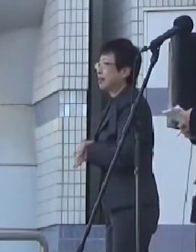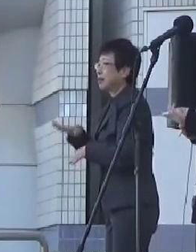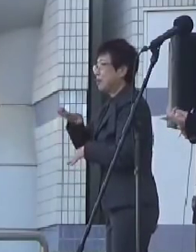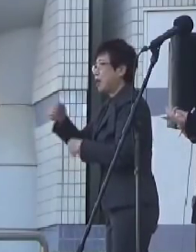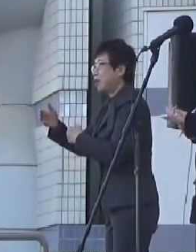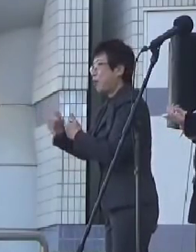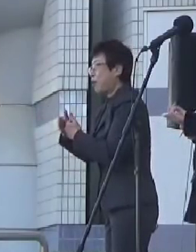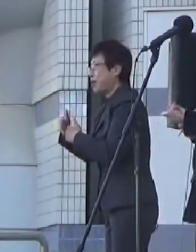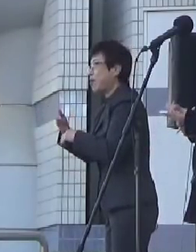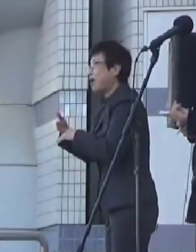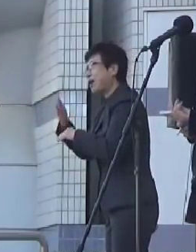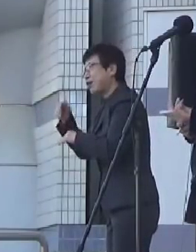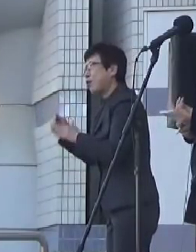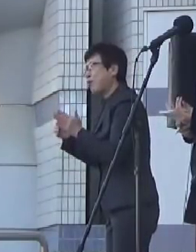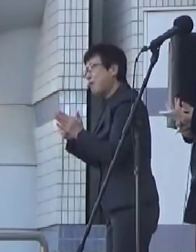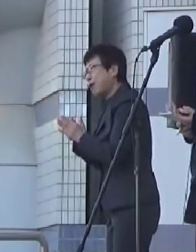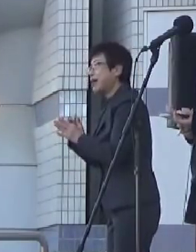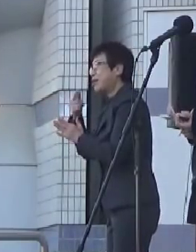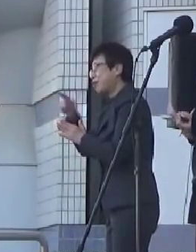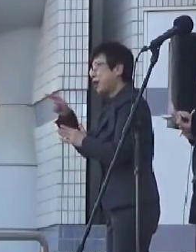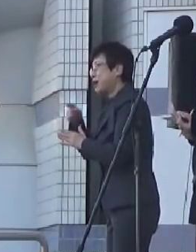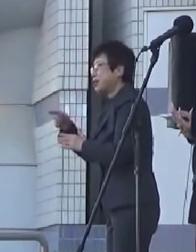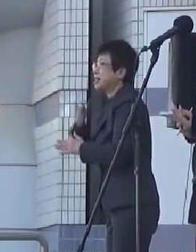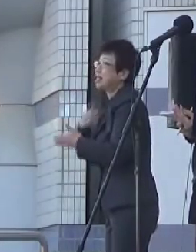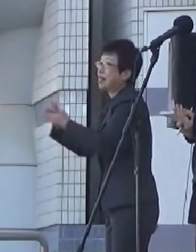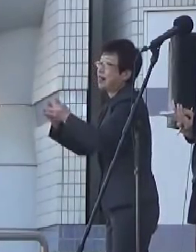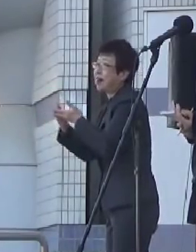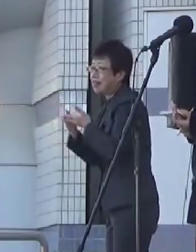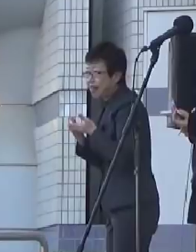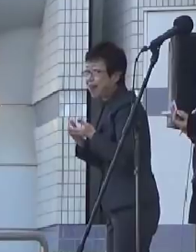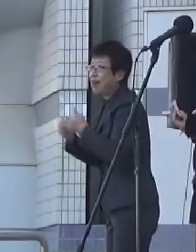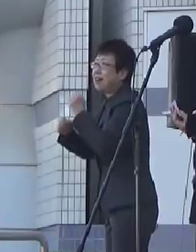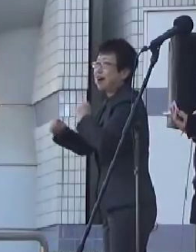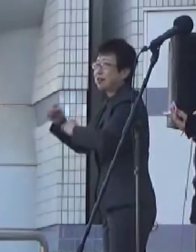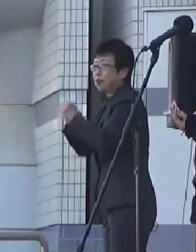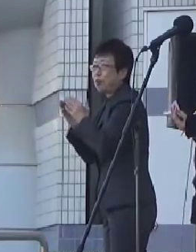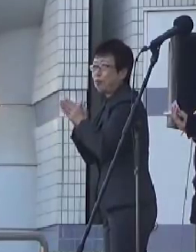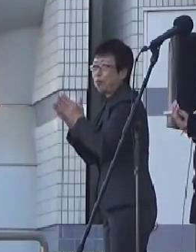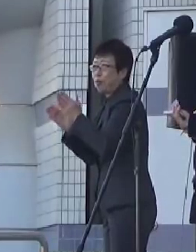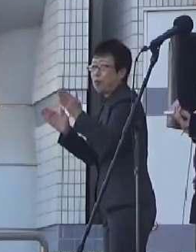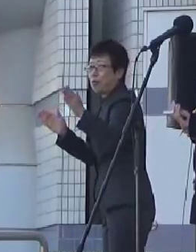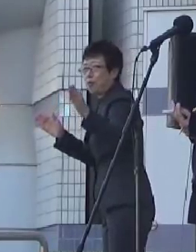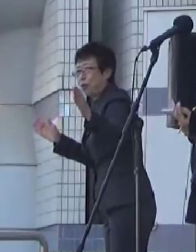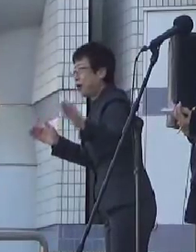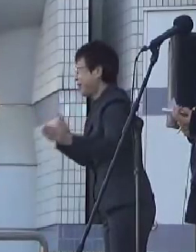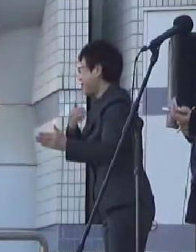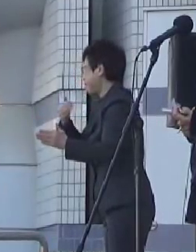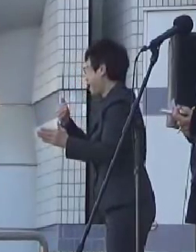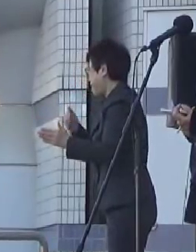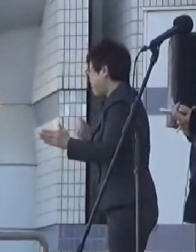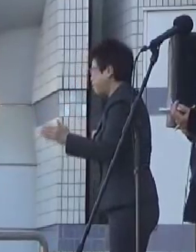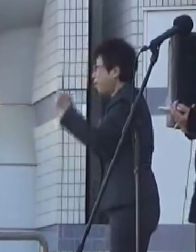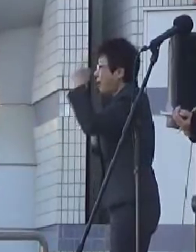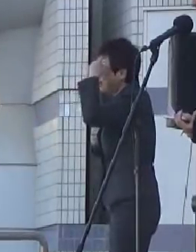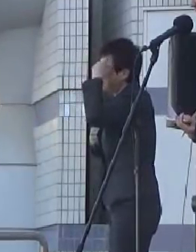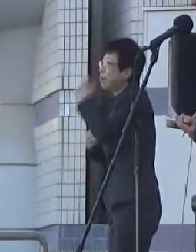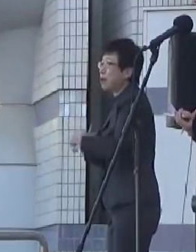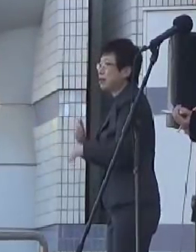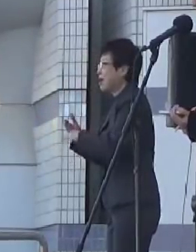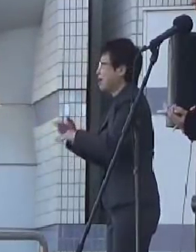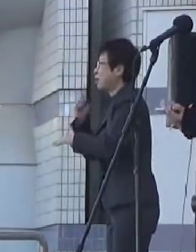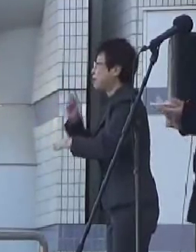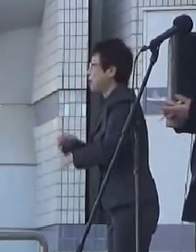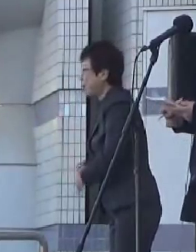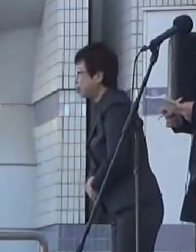援のおかげで、本当にここまでいろんな方に知っていただいて、こう活動にも広がりが出てきているというふうに感じております。本当にありが